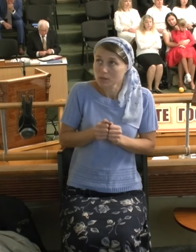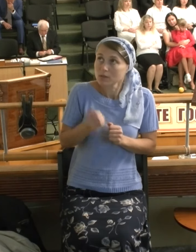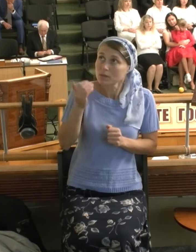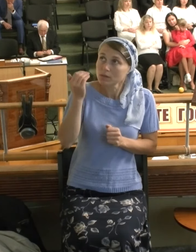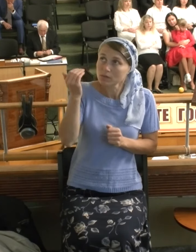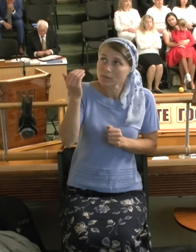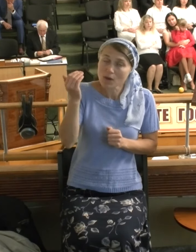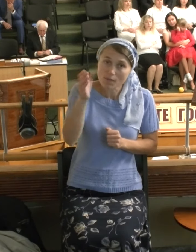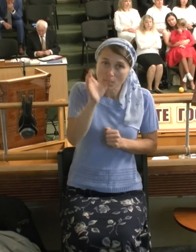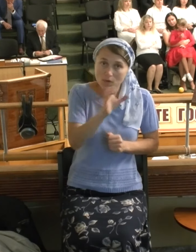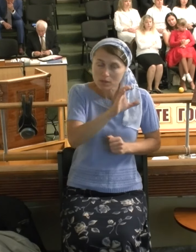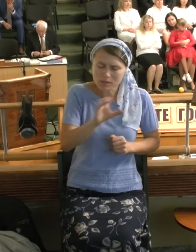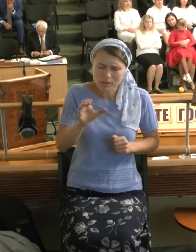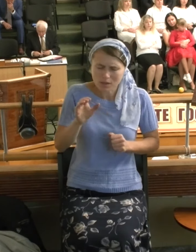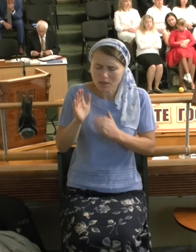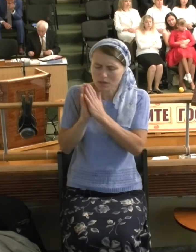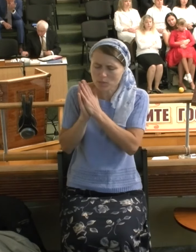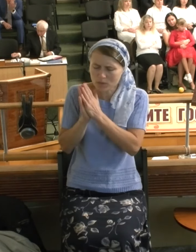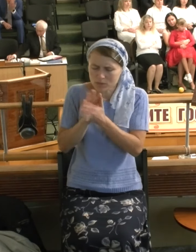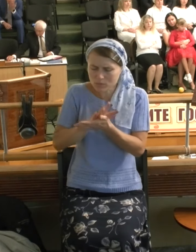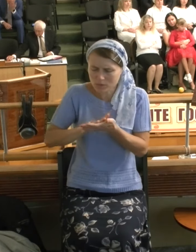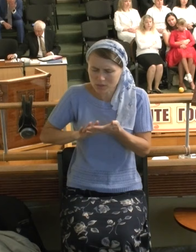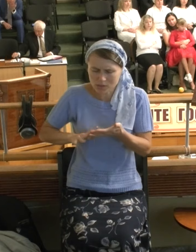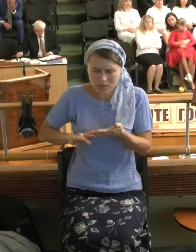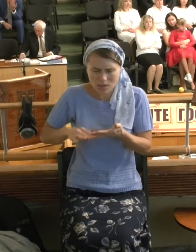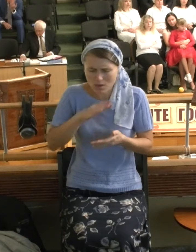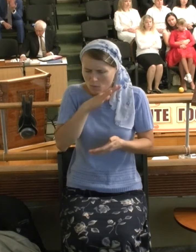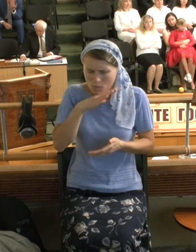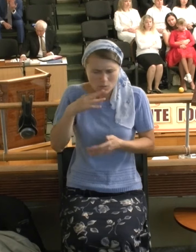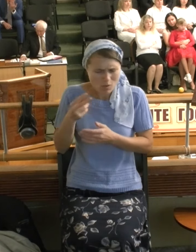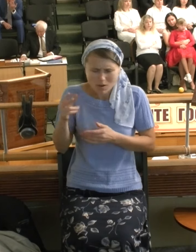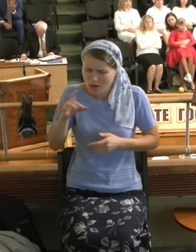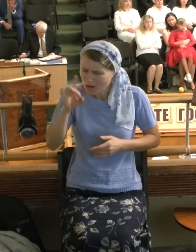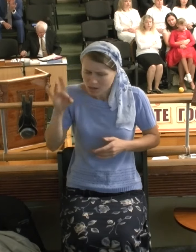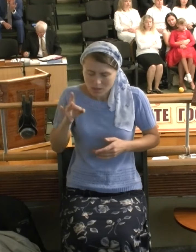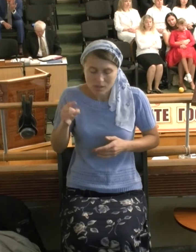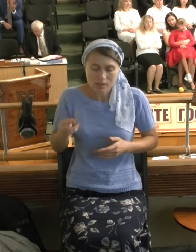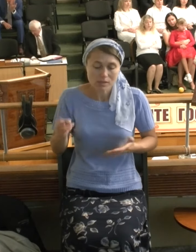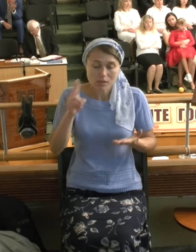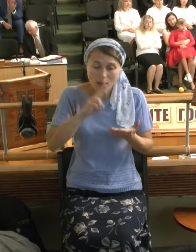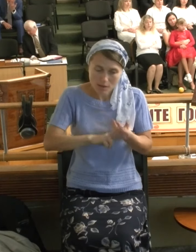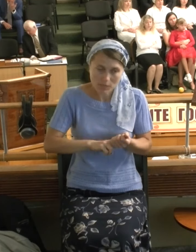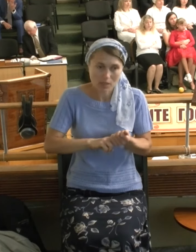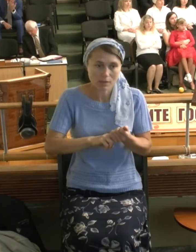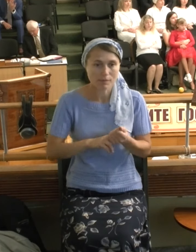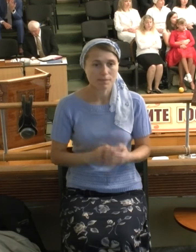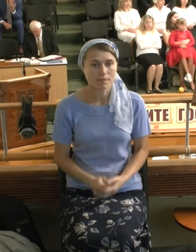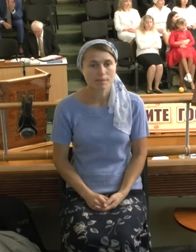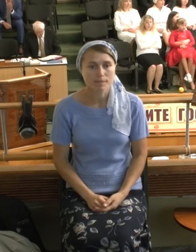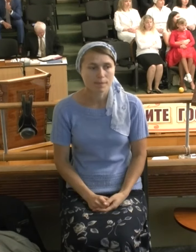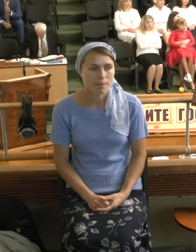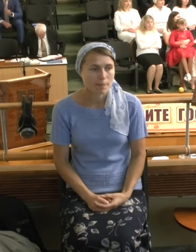прошу прощения у Сына Божьего, у Христа. Аминь.